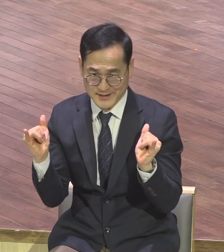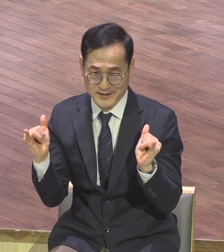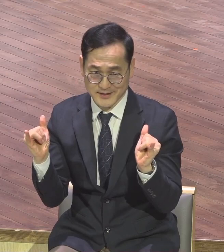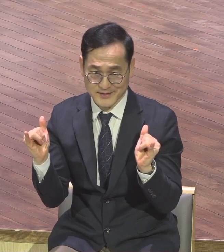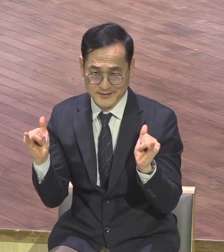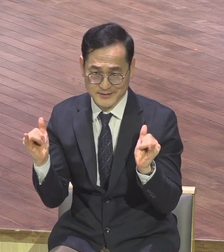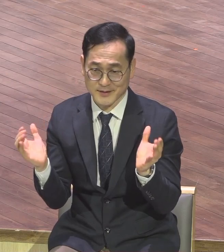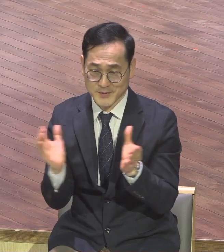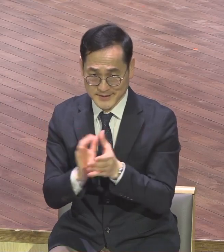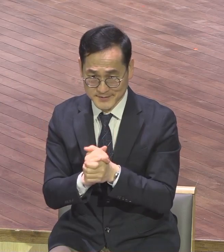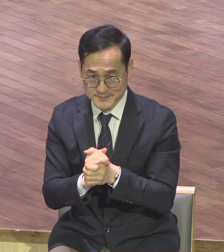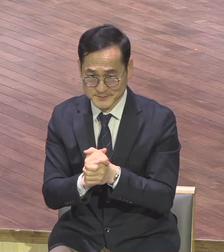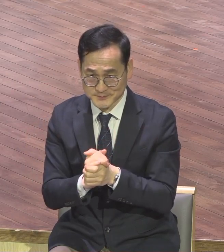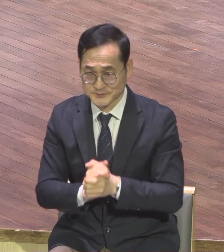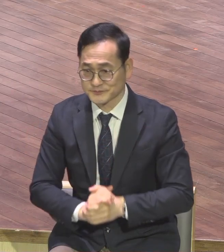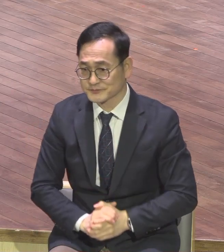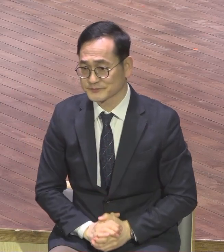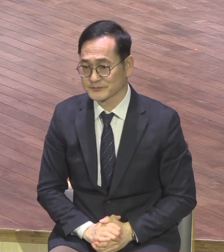이게 우리 영적 정체성이에요.